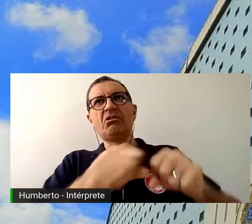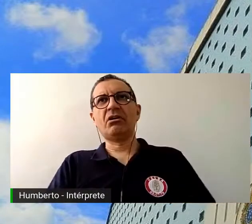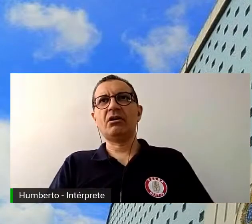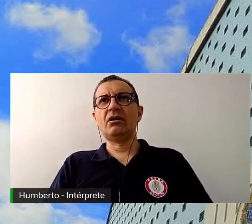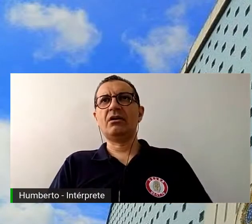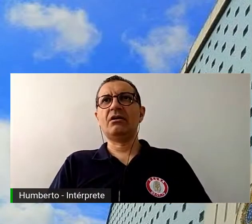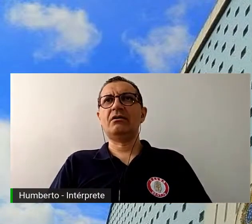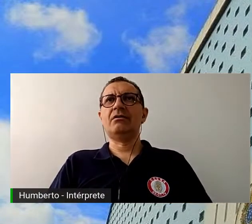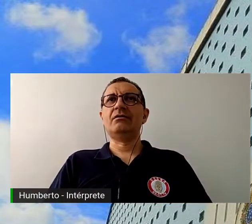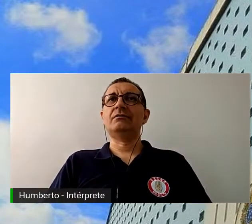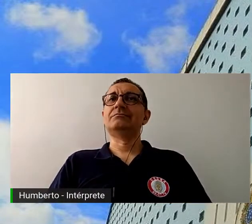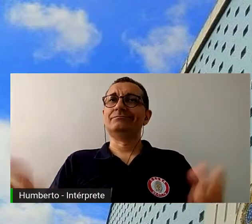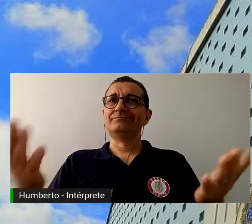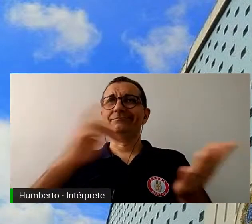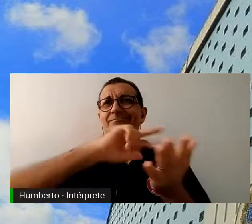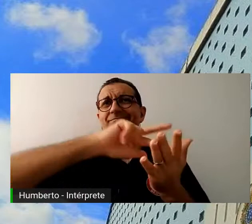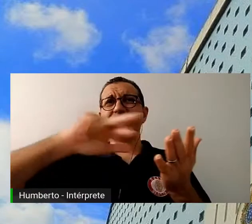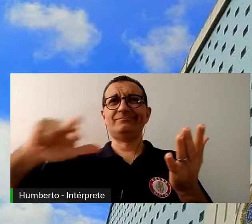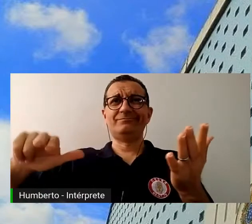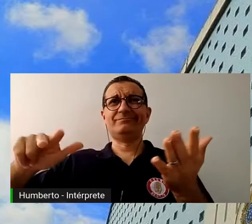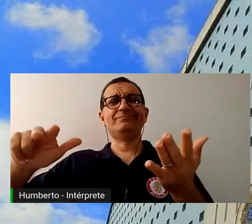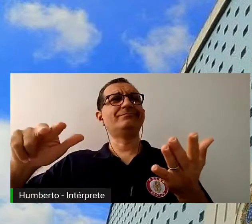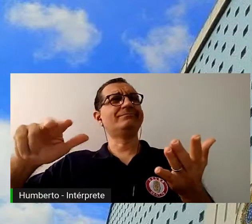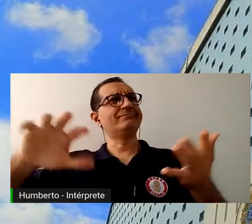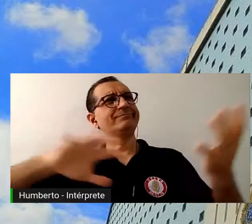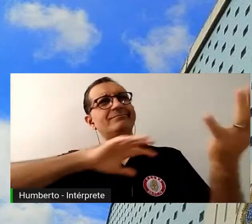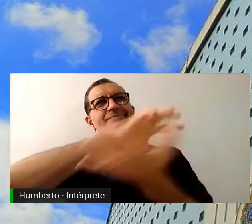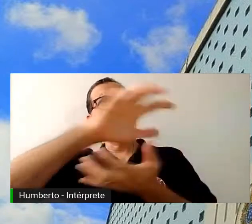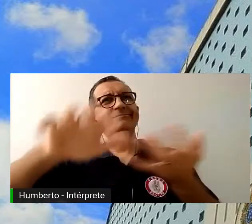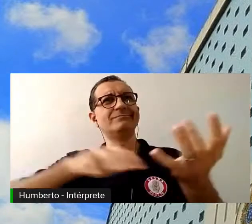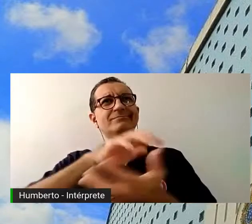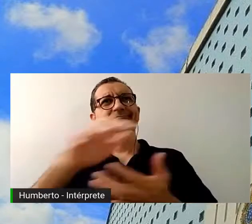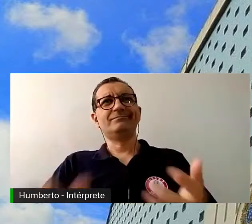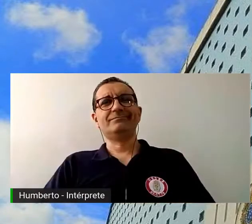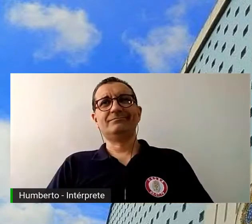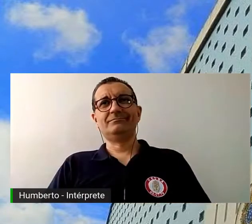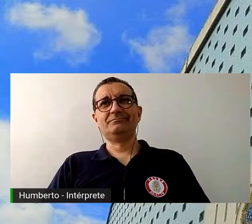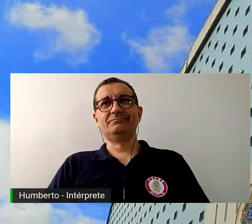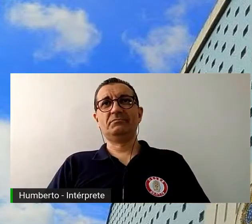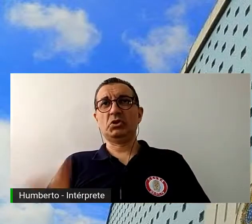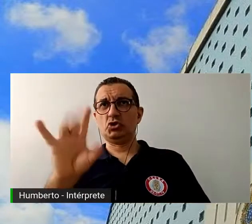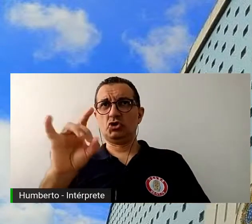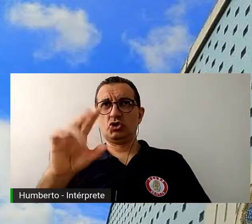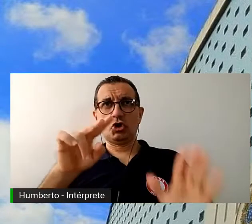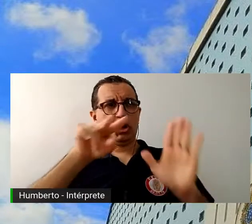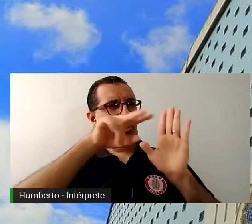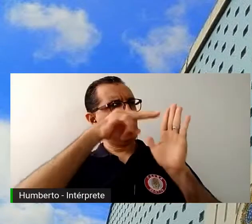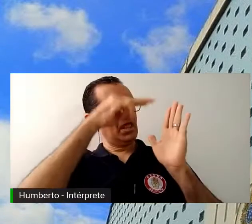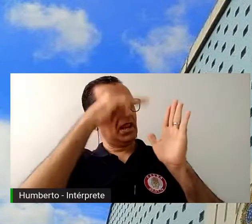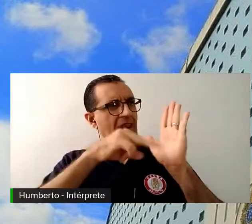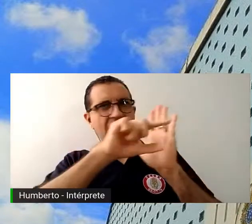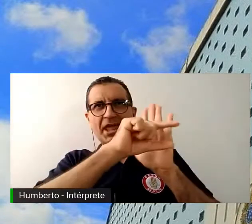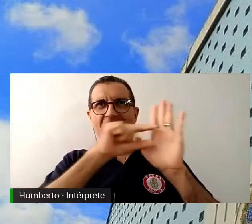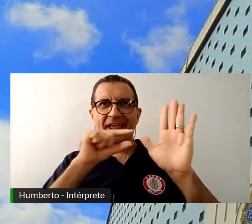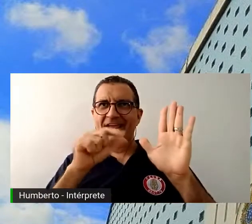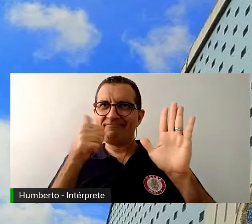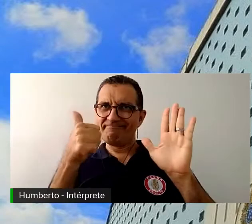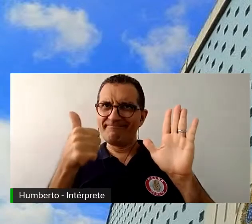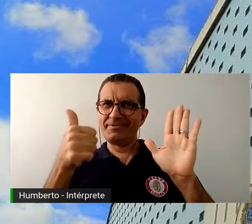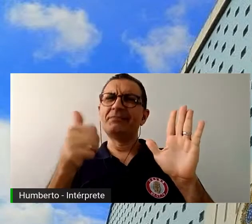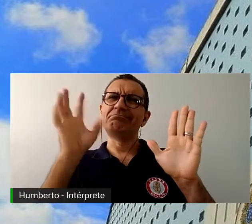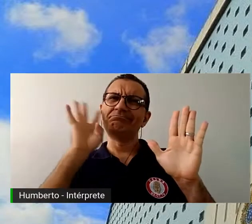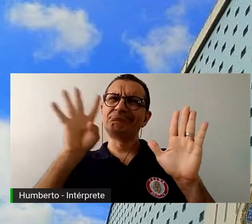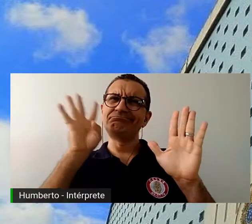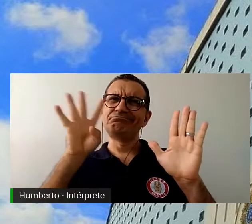escolas do campo. Então, não dá apenas para ler o inciso e a sua beleza técnica e ideológica e